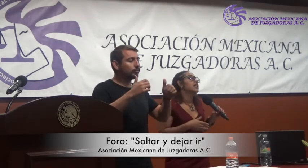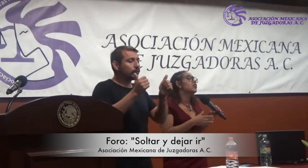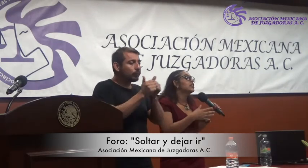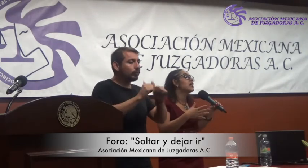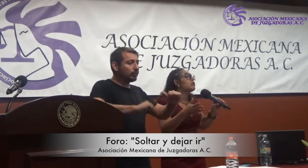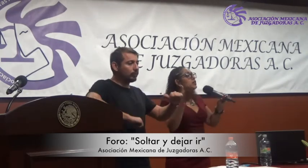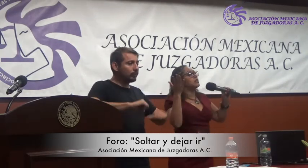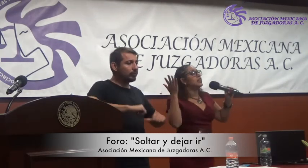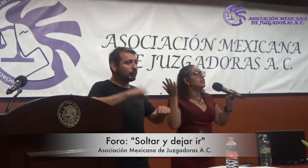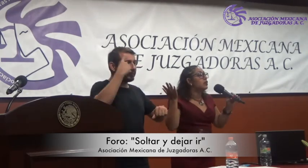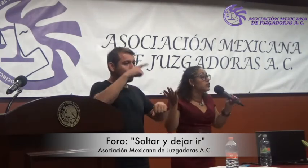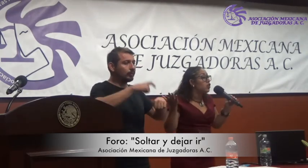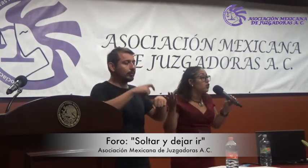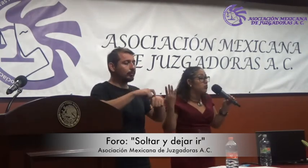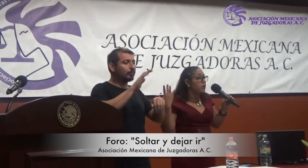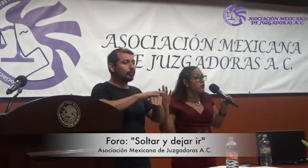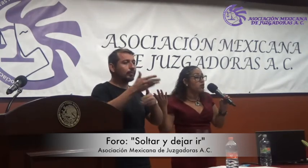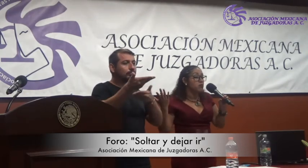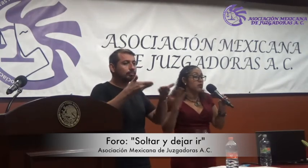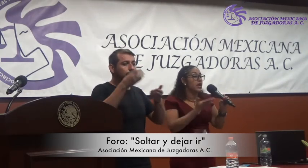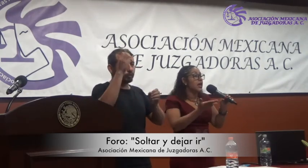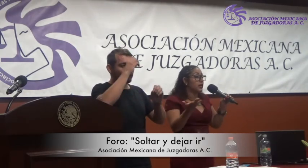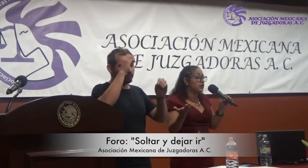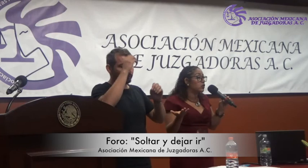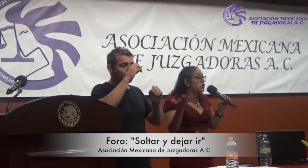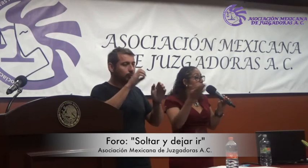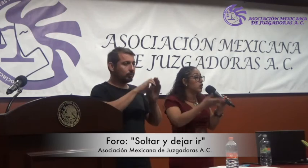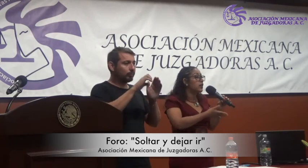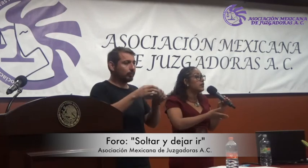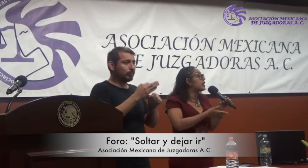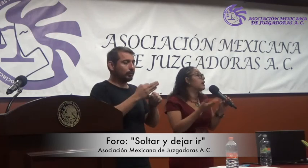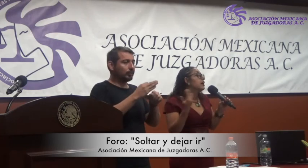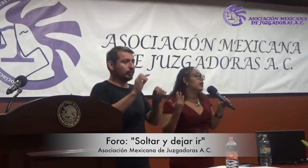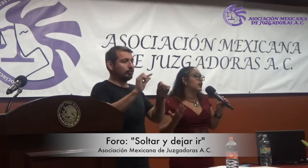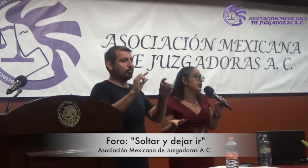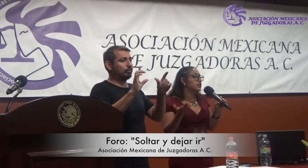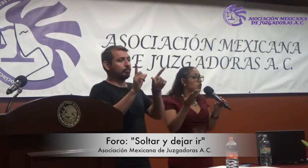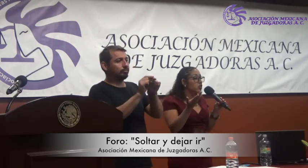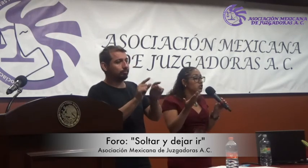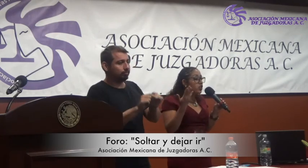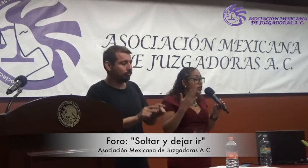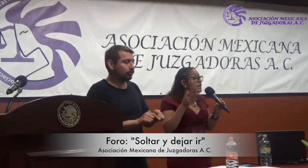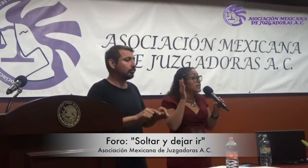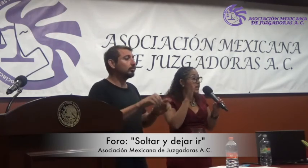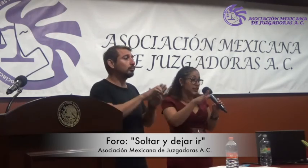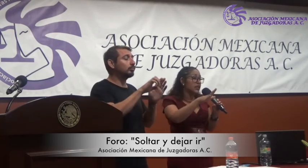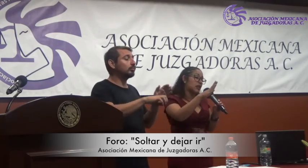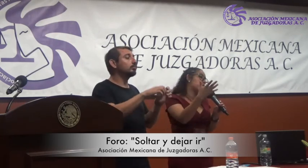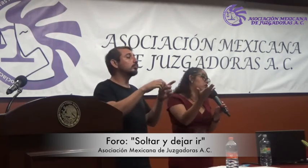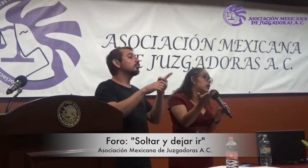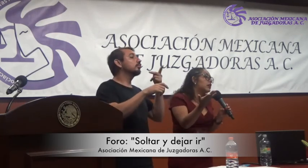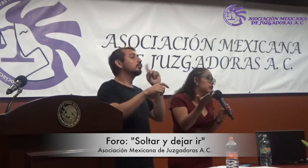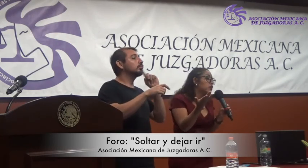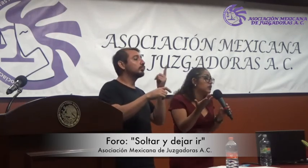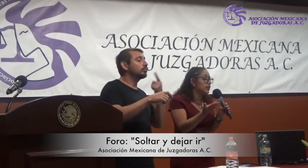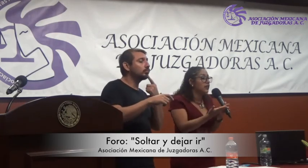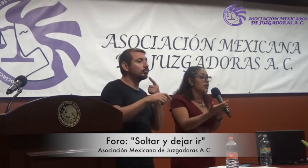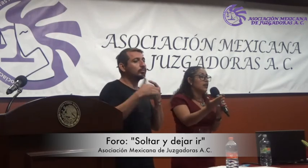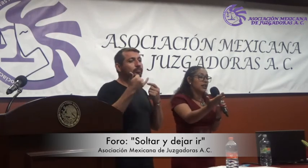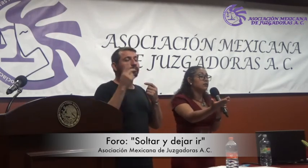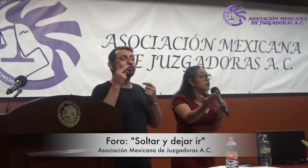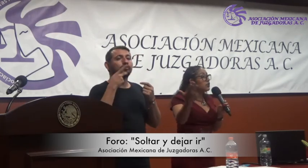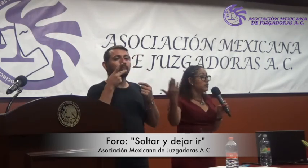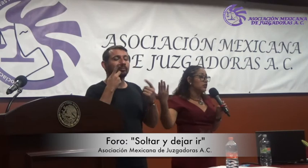interactuar y no tengamos esta situación un poco como de exclusión entre sordos y oyentes, que tiene también una razón de